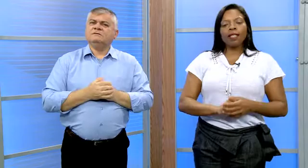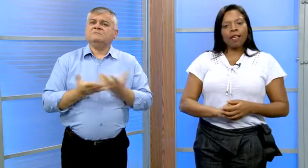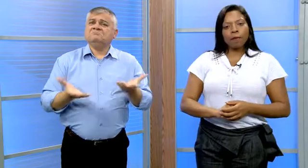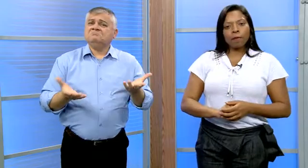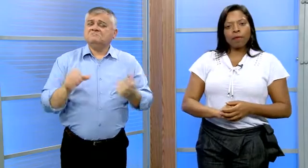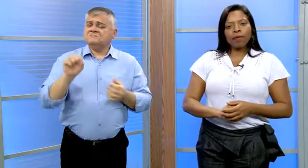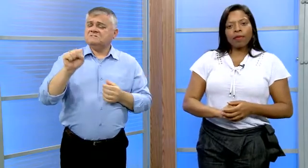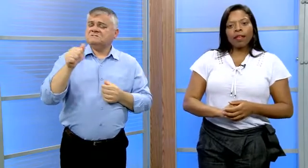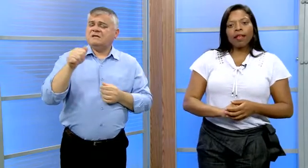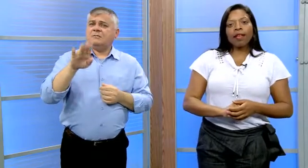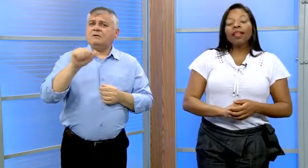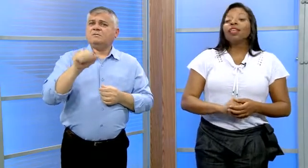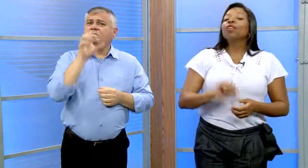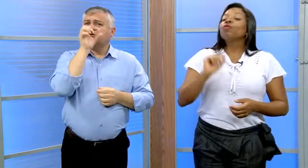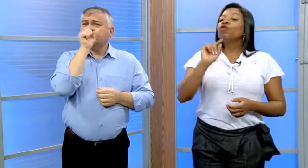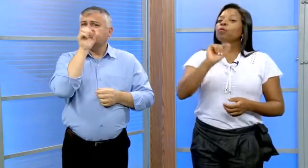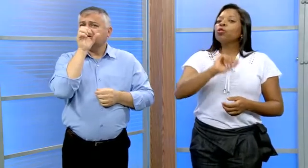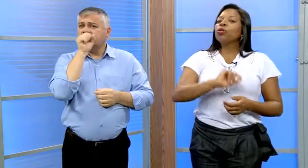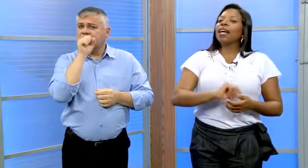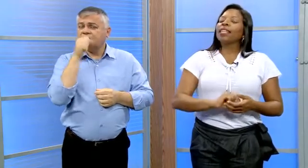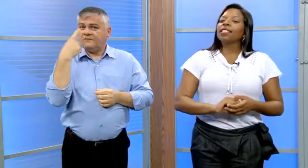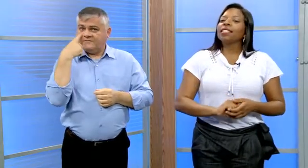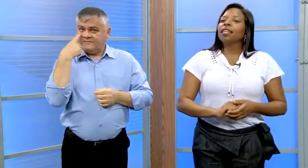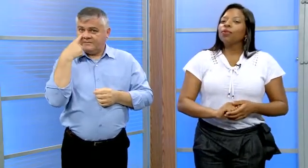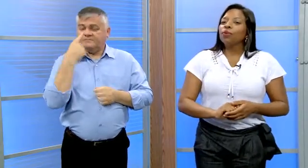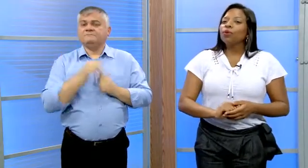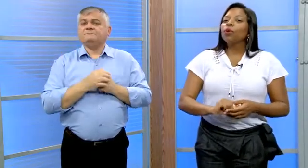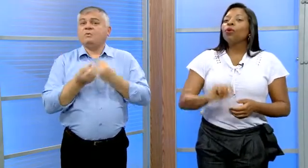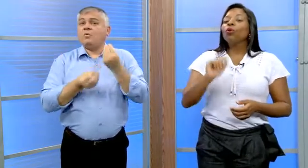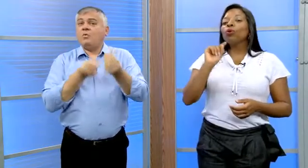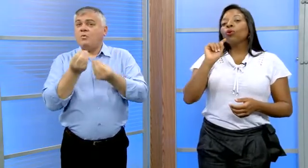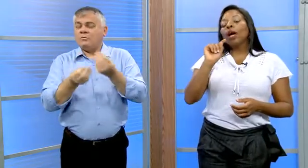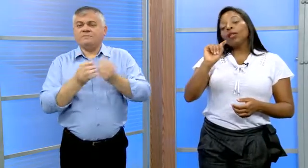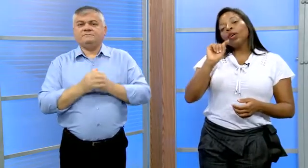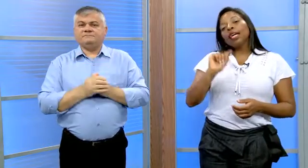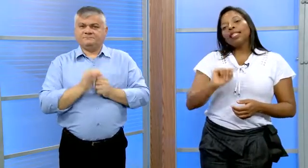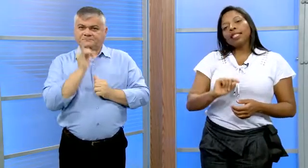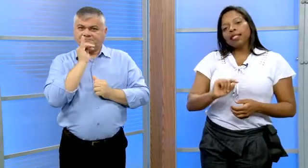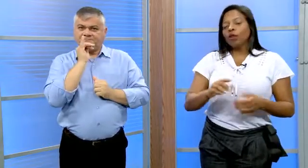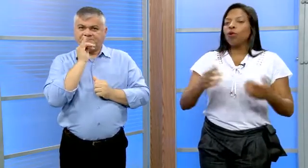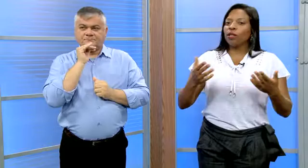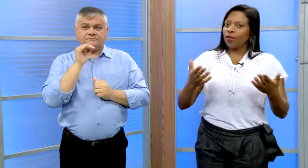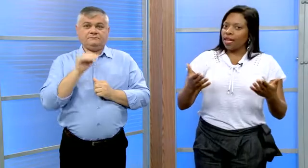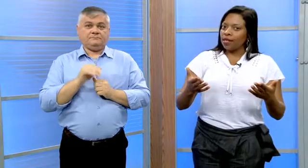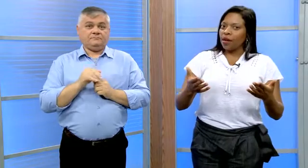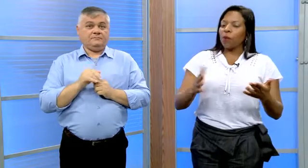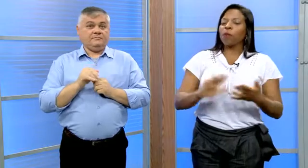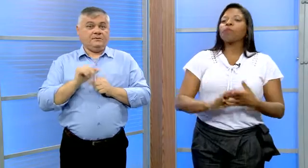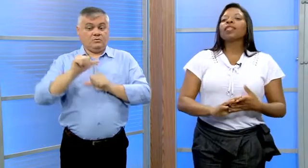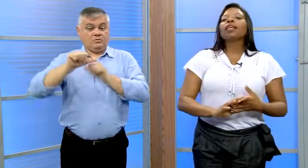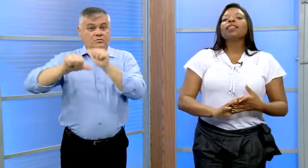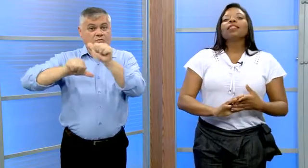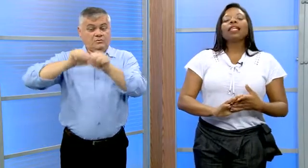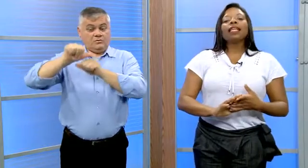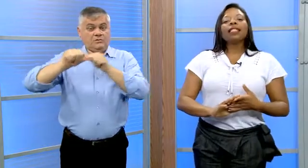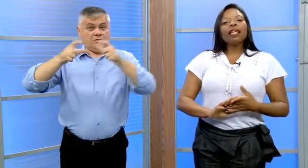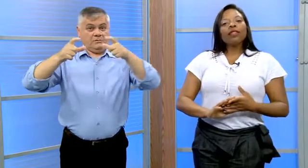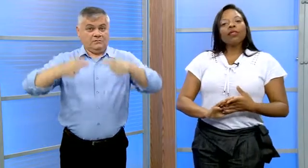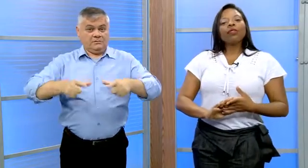aprender. Vamos trocar então a localização ou a locação. Trazendo